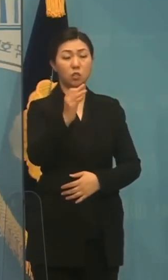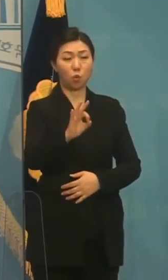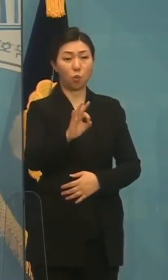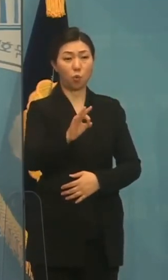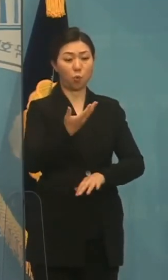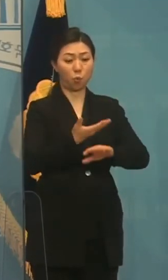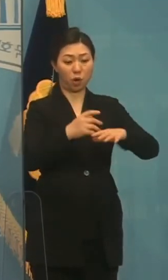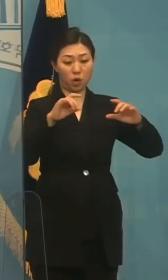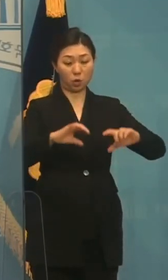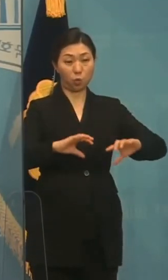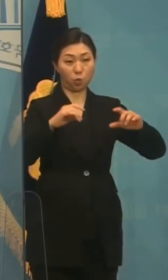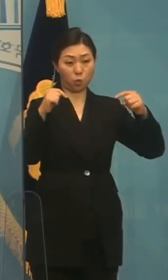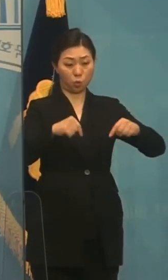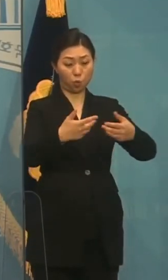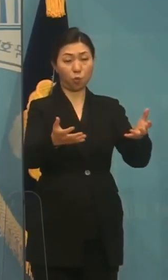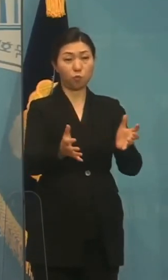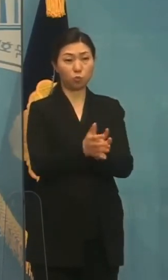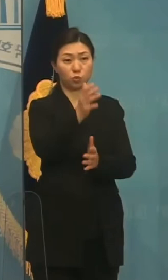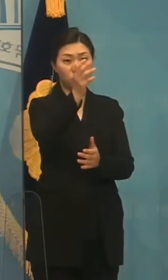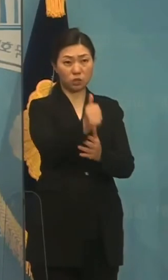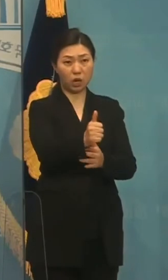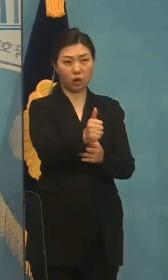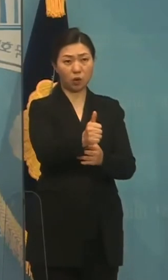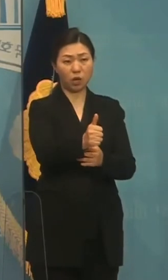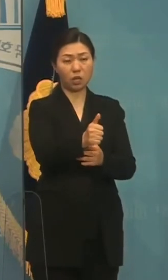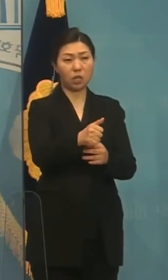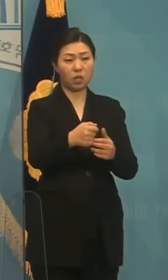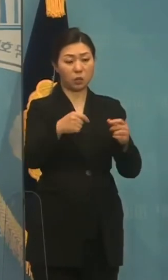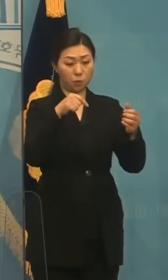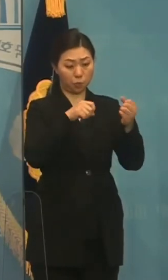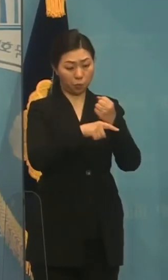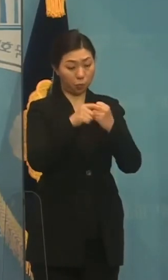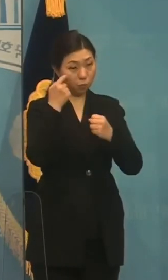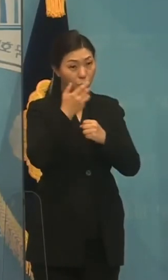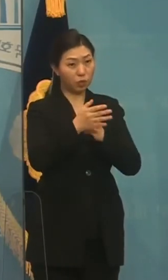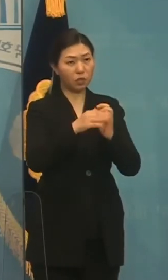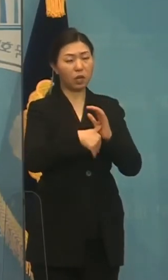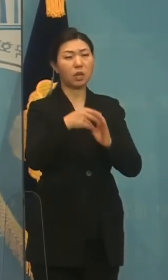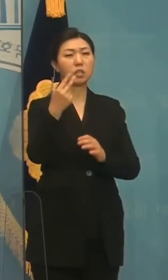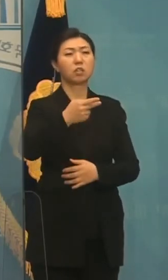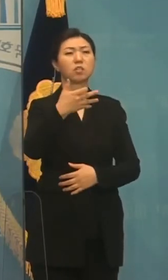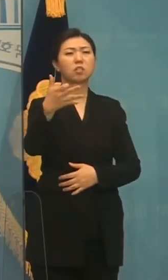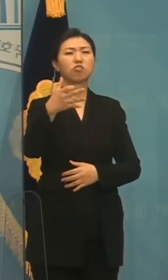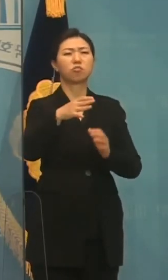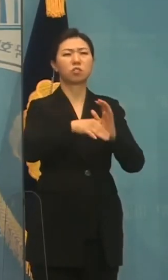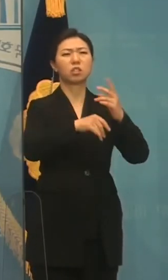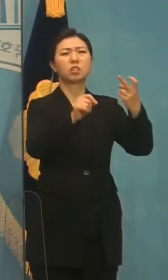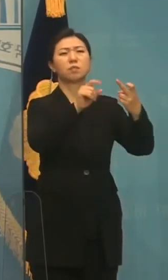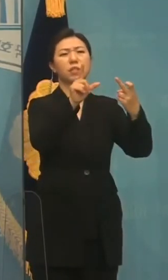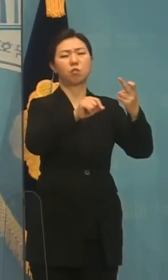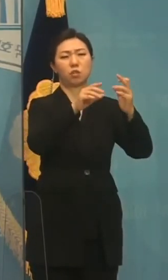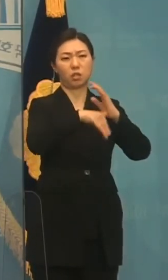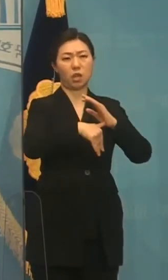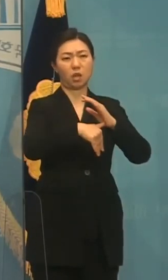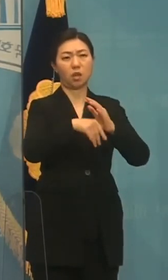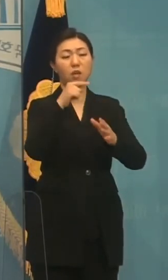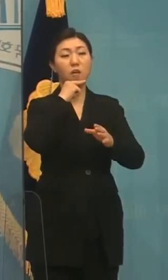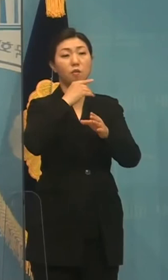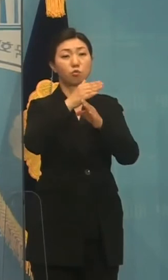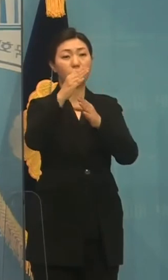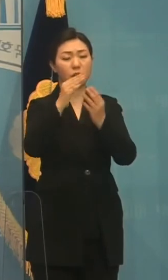대한 인사청문회에서 과거 2019년 11월 귀순 의사를 밝힌 탈북선원